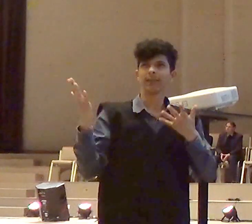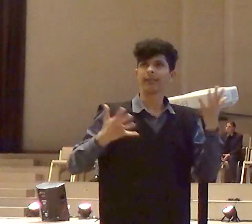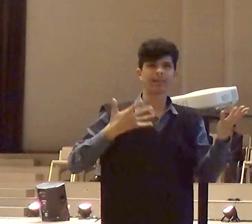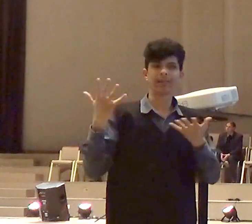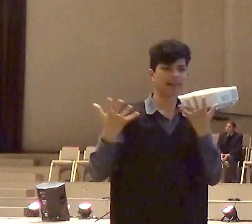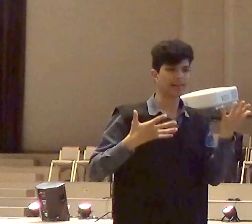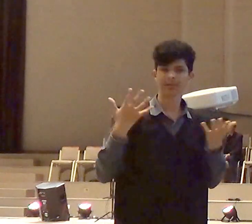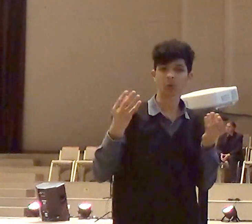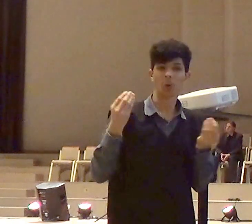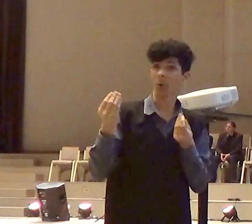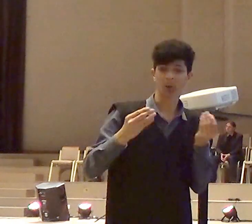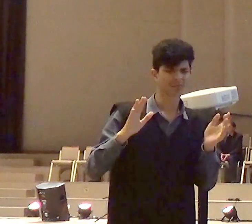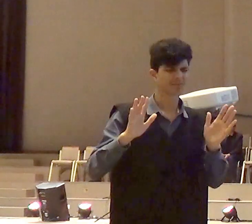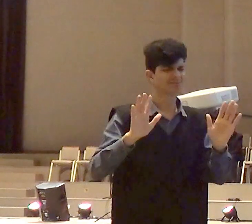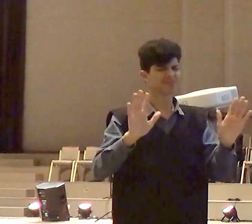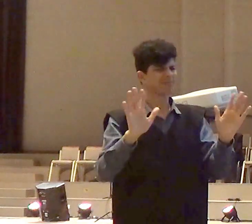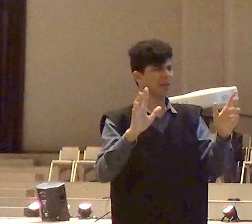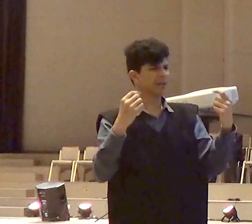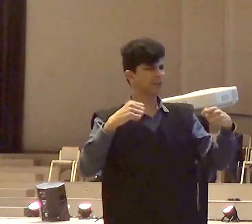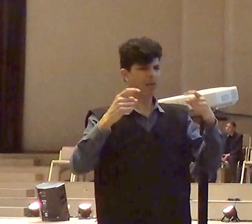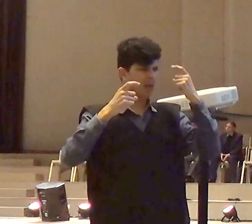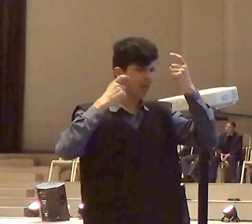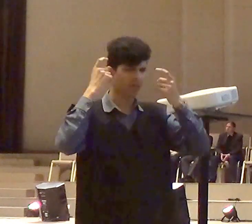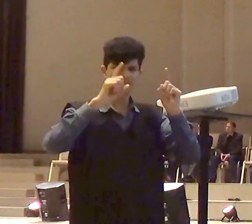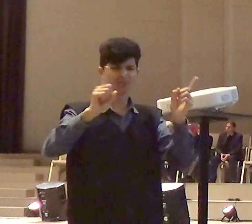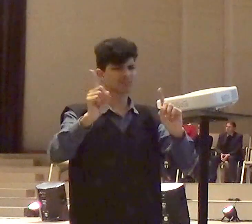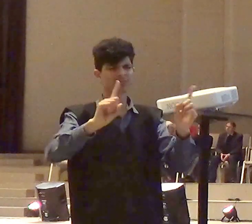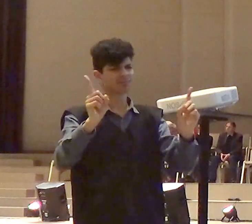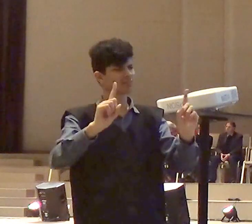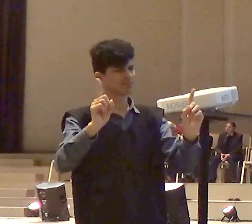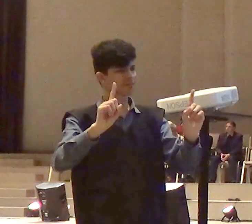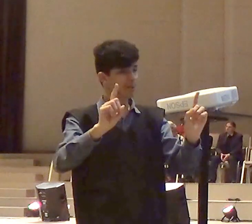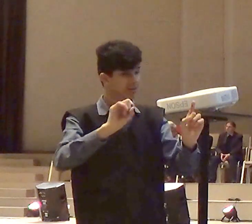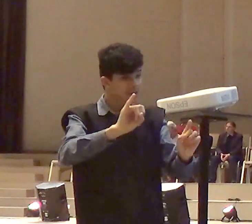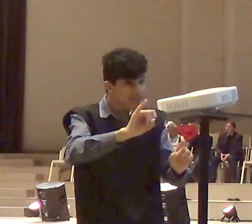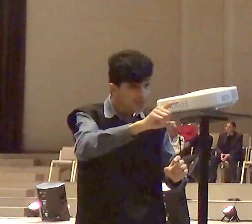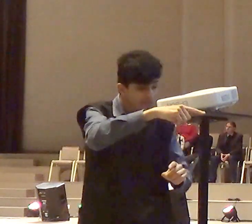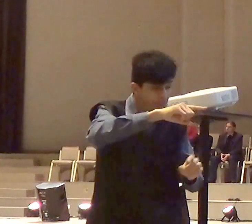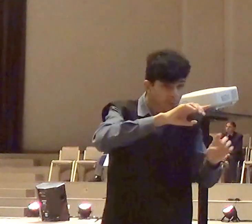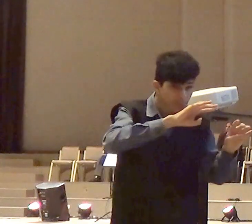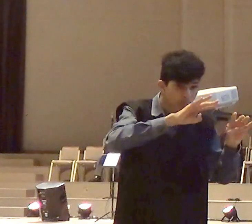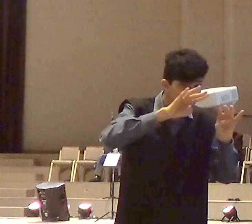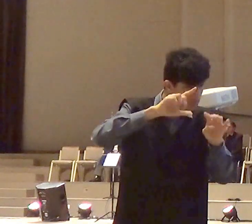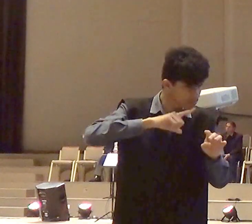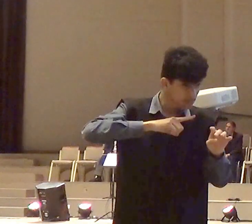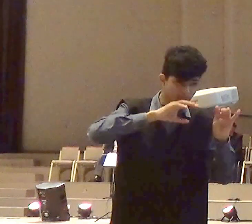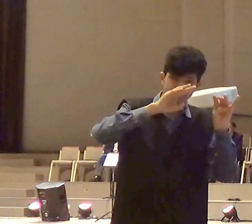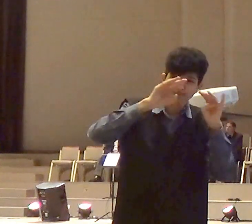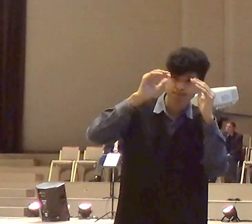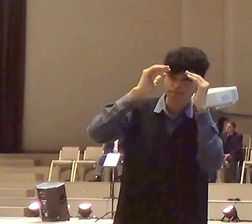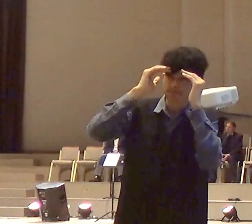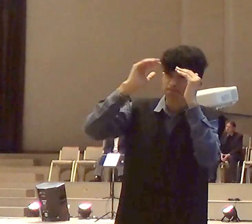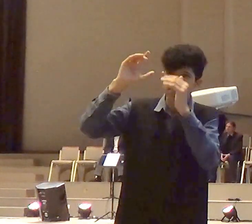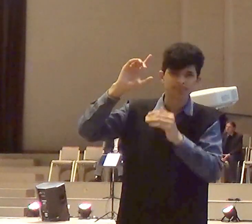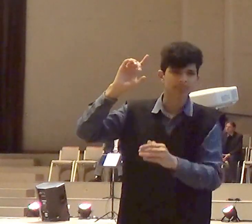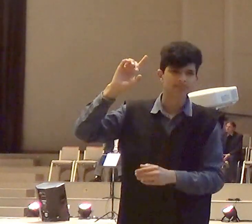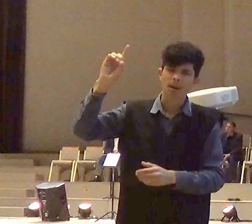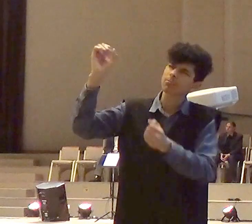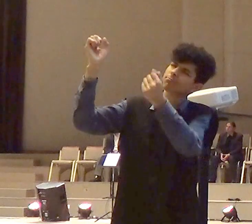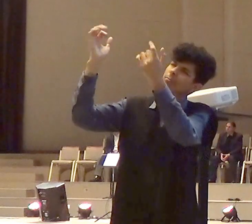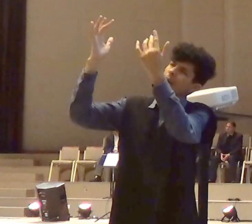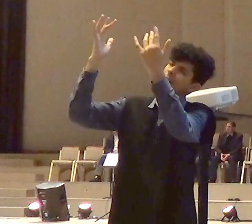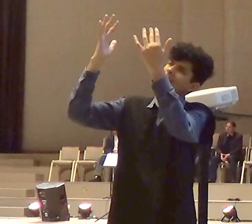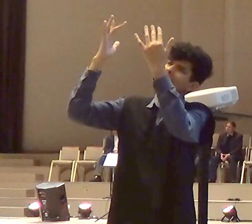Mas é uma coisa tremendo que acontece quando a gente se rende no buraco da nossa alma Deus derrama